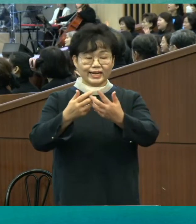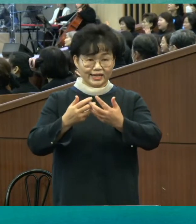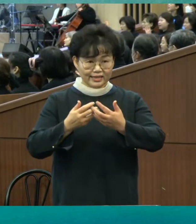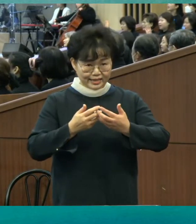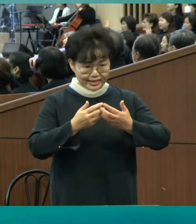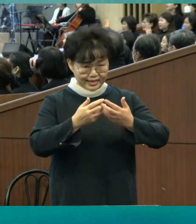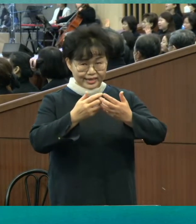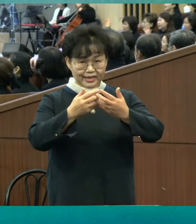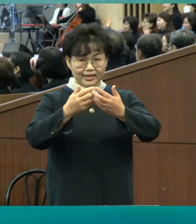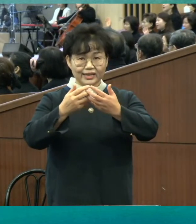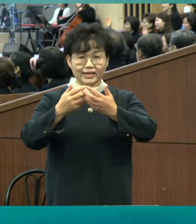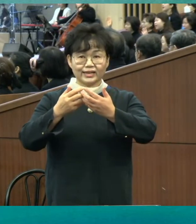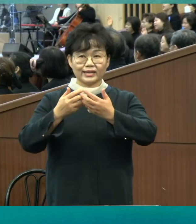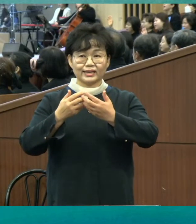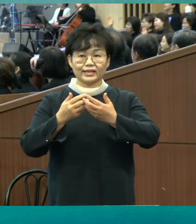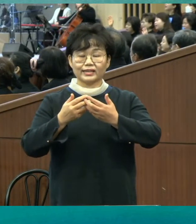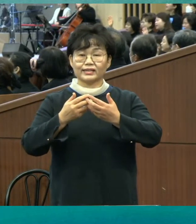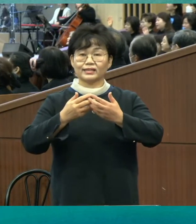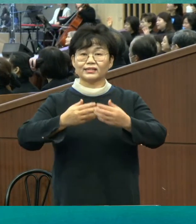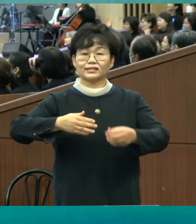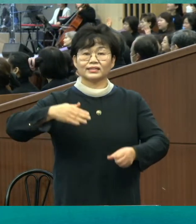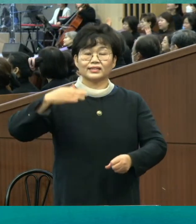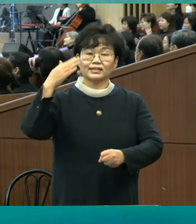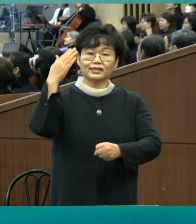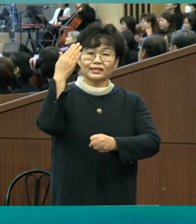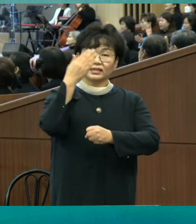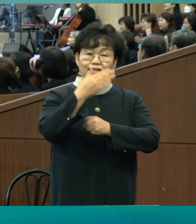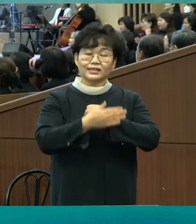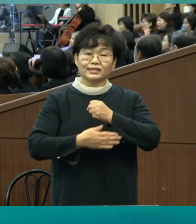충만하네 은혜로다